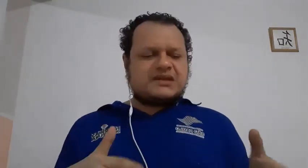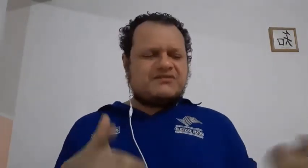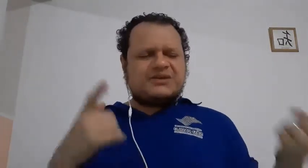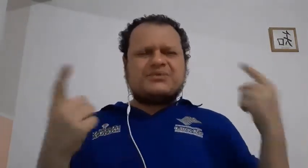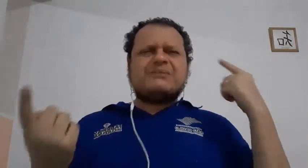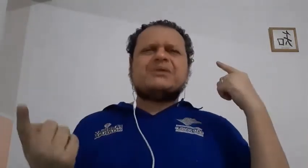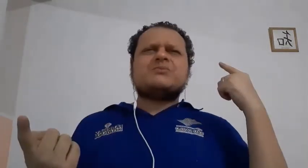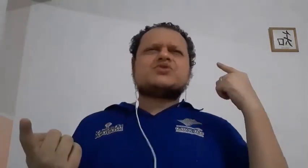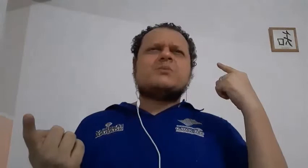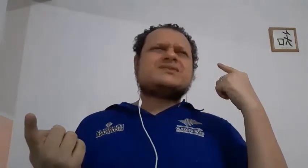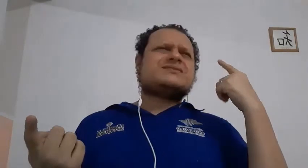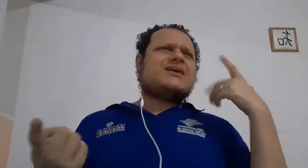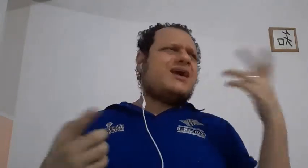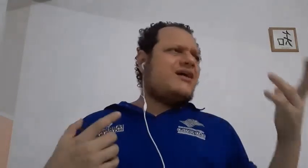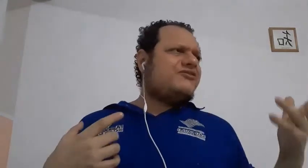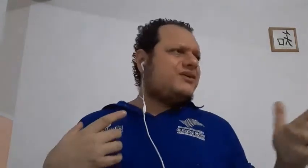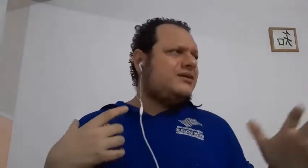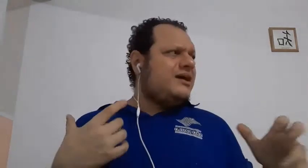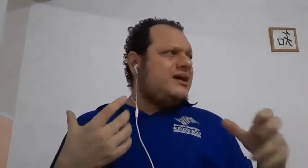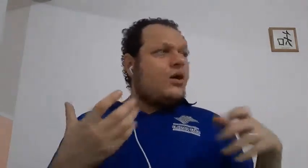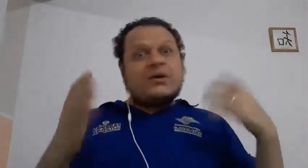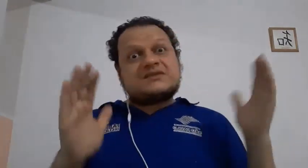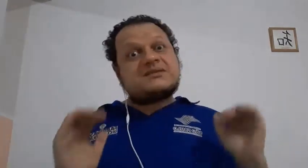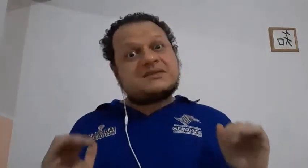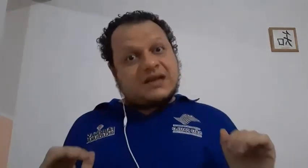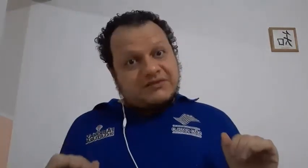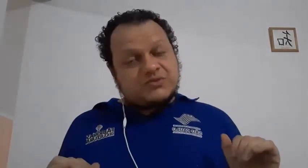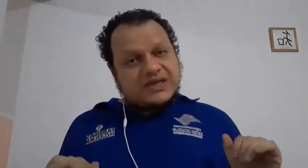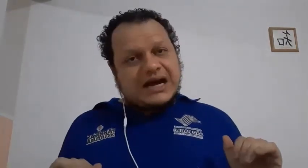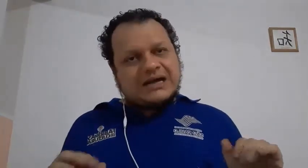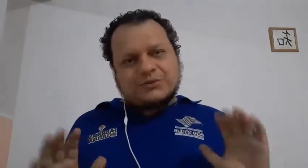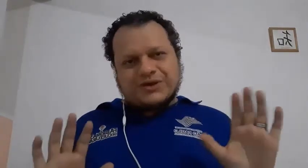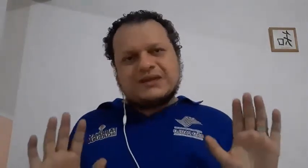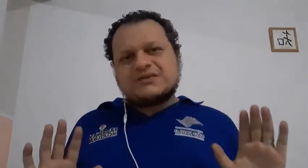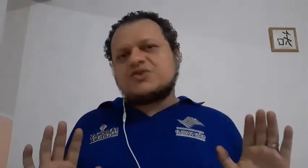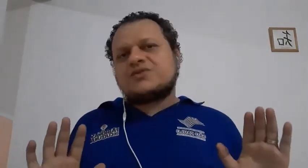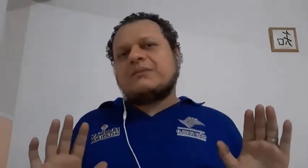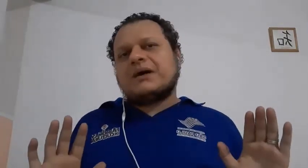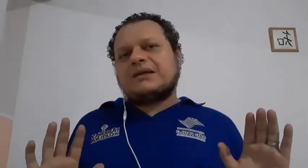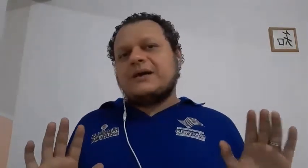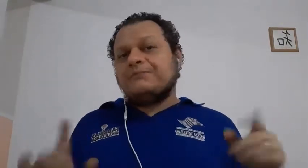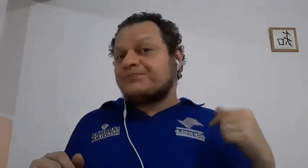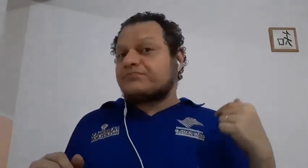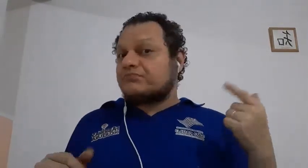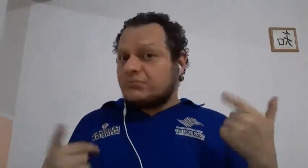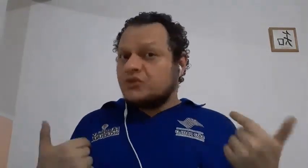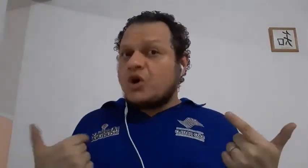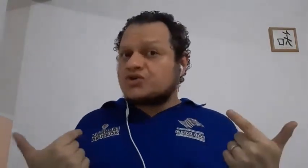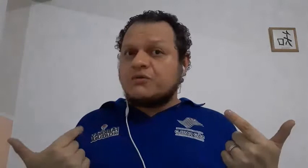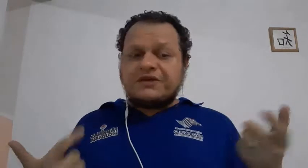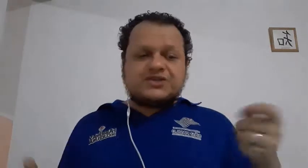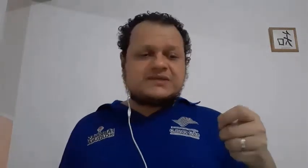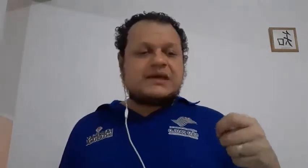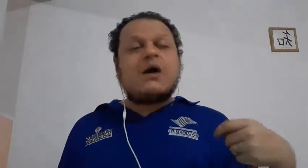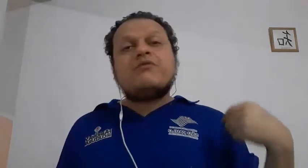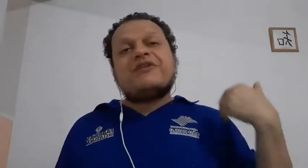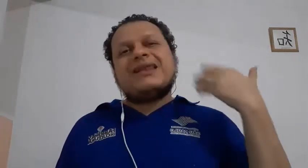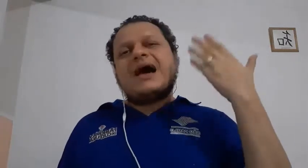escrever não lembramos como se escreve. Ou às vezes escrevemos errado, porque existe isso também, né? Nós ouvintes, ao